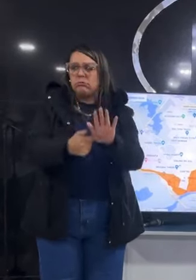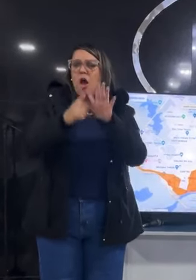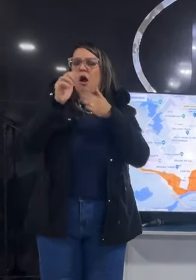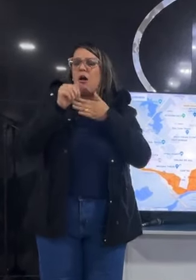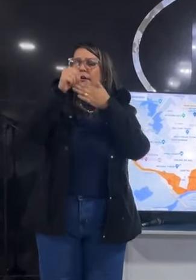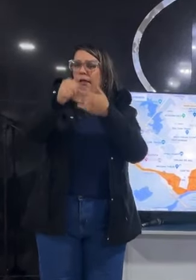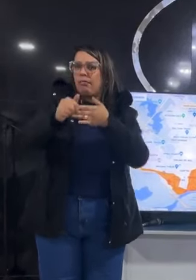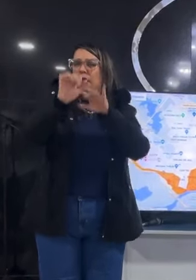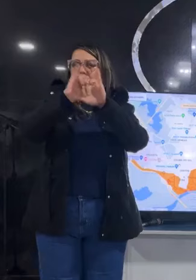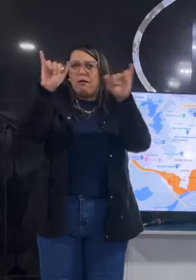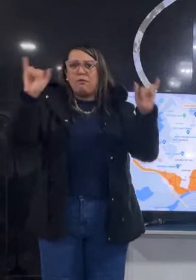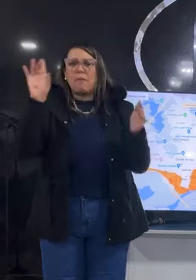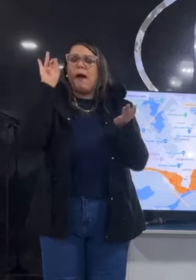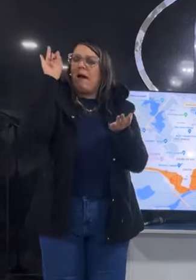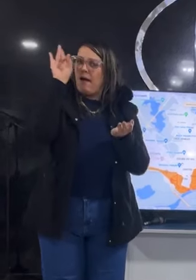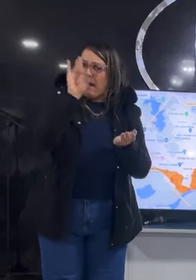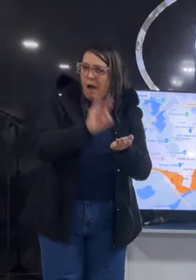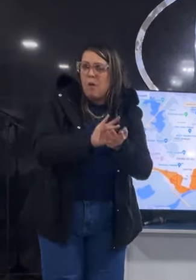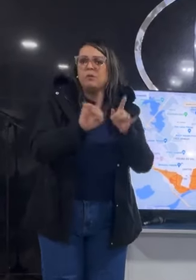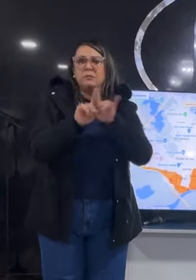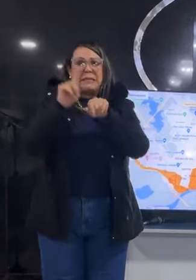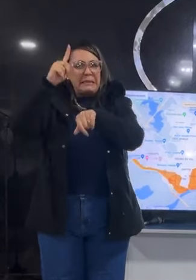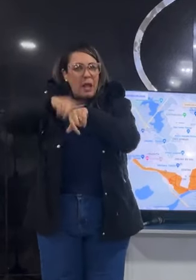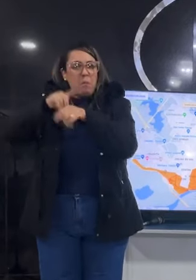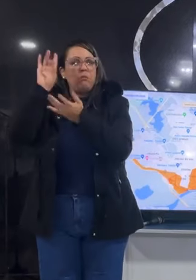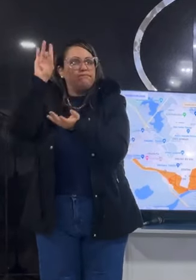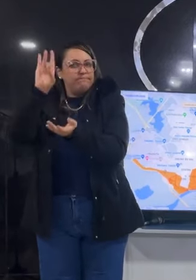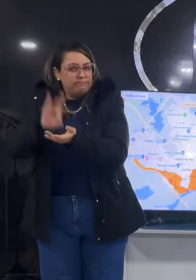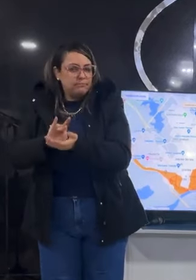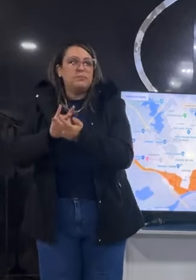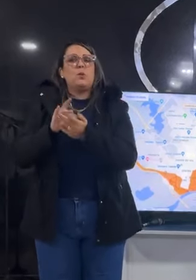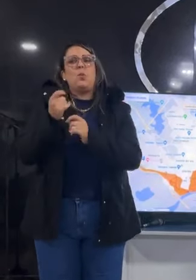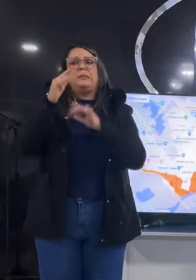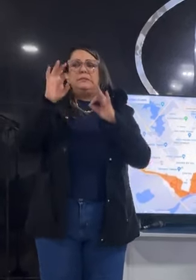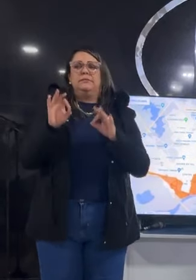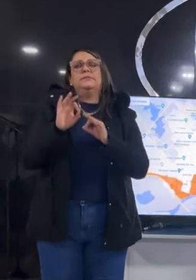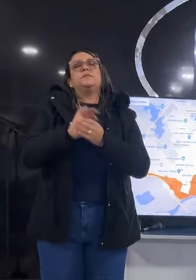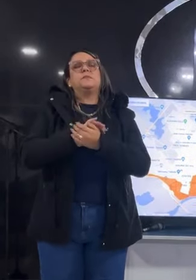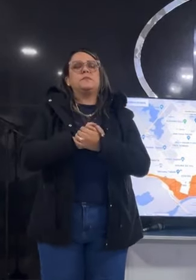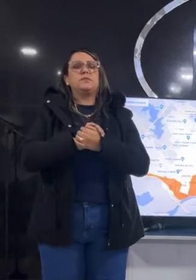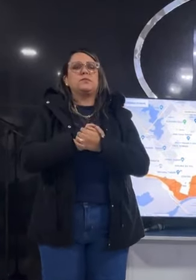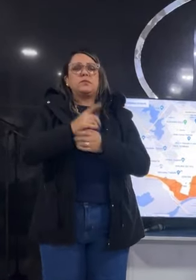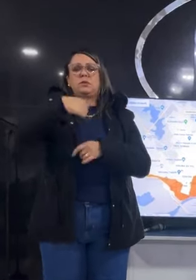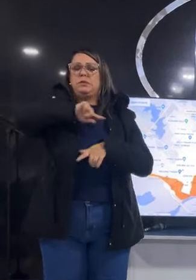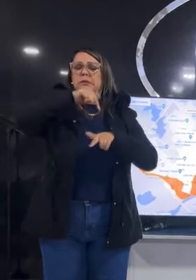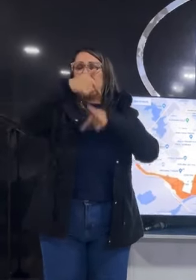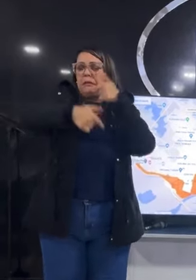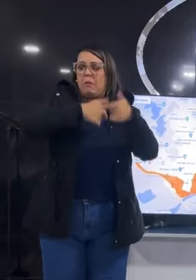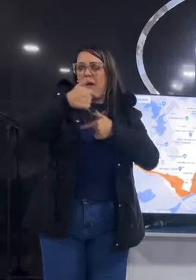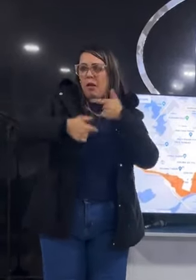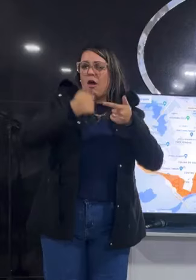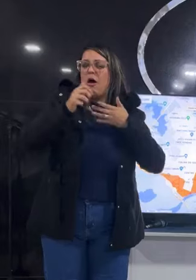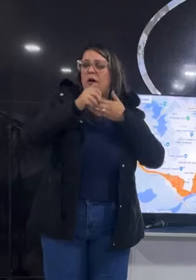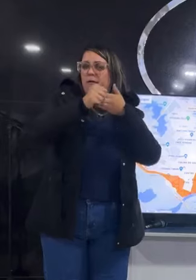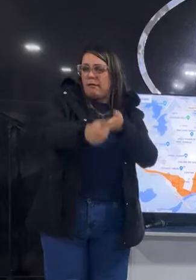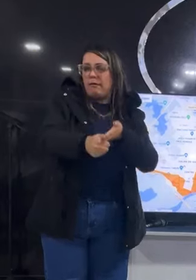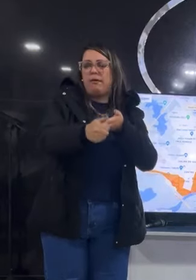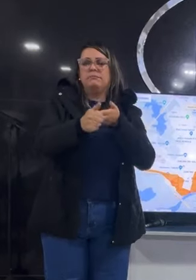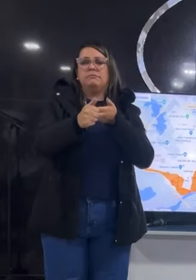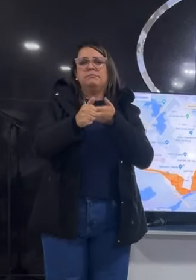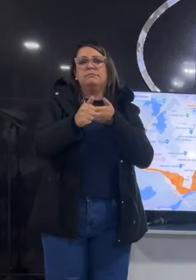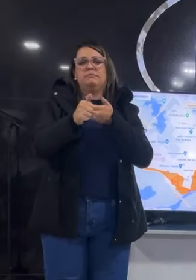informação real para as pessoas em tempo real praticamente o nosso nosso trabalho né de orientação e de de